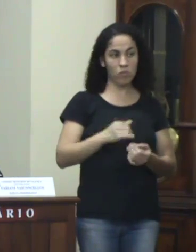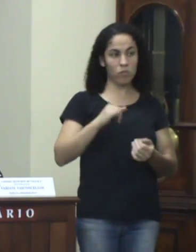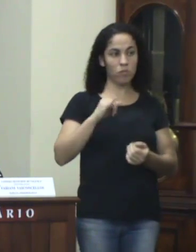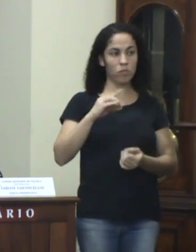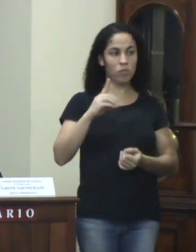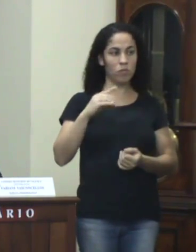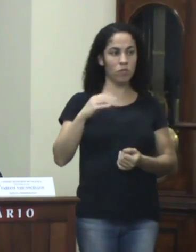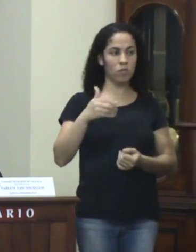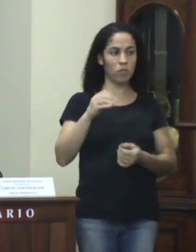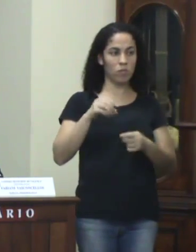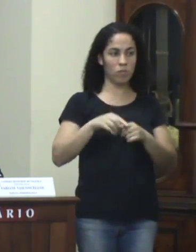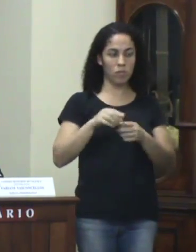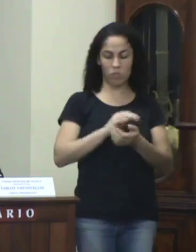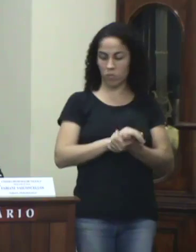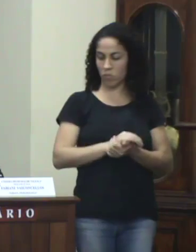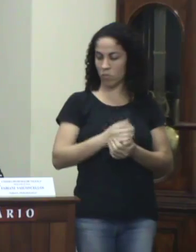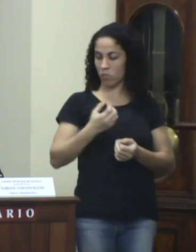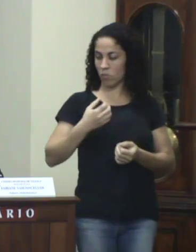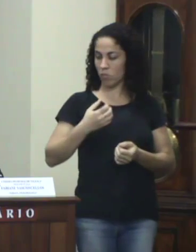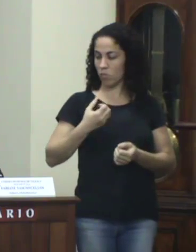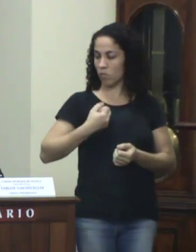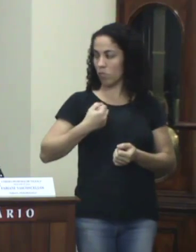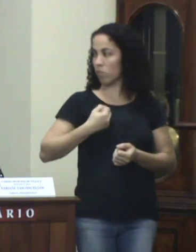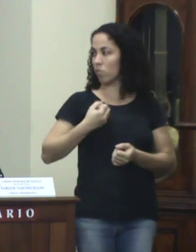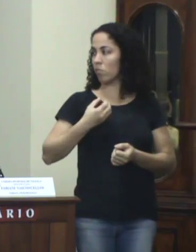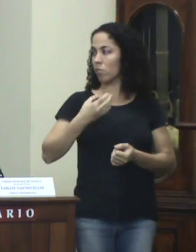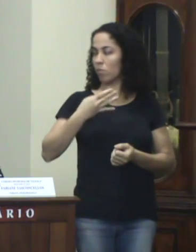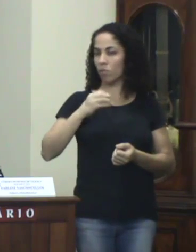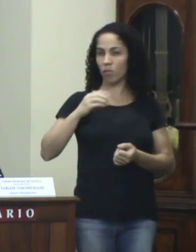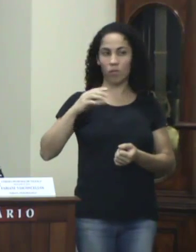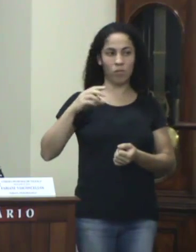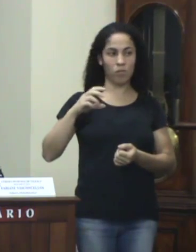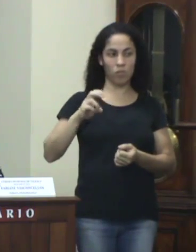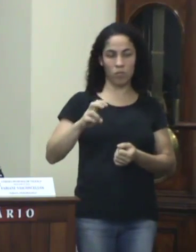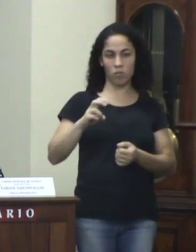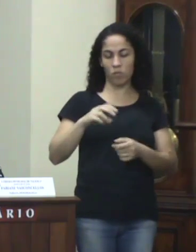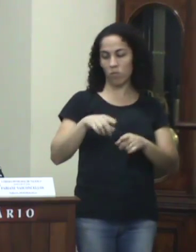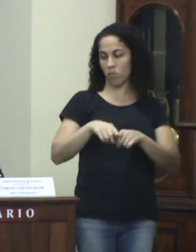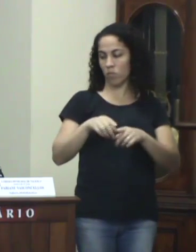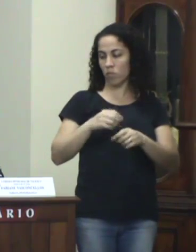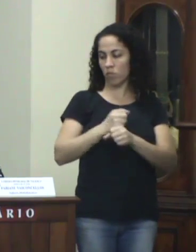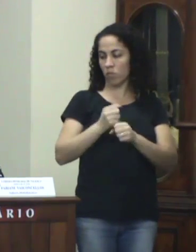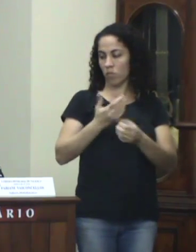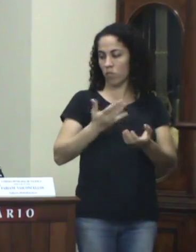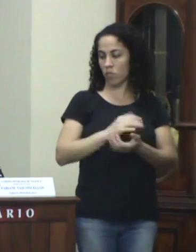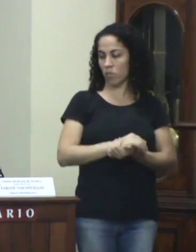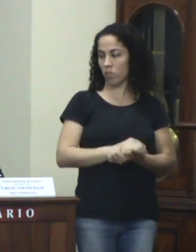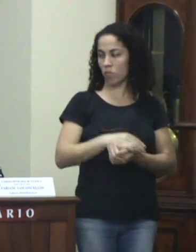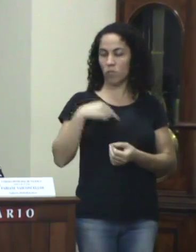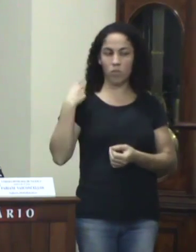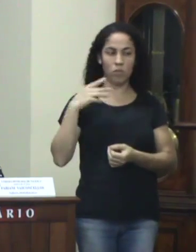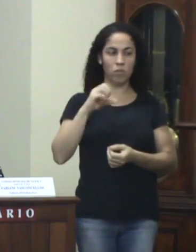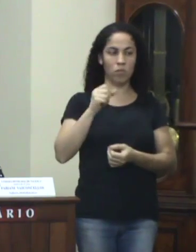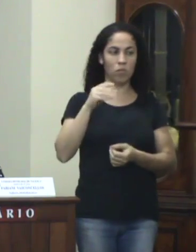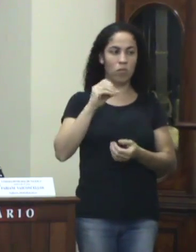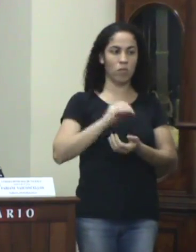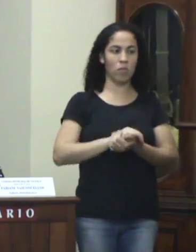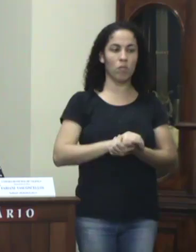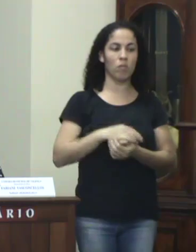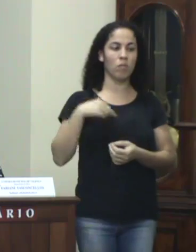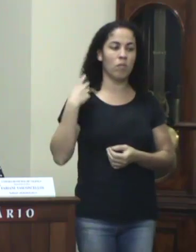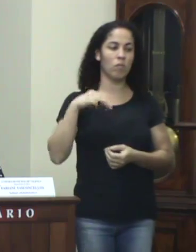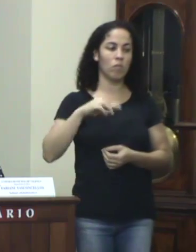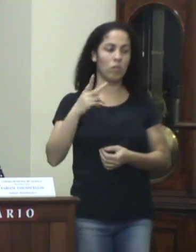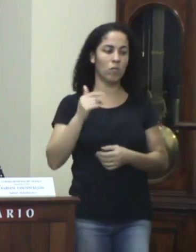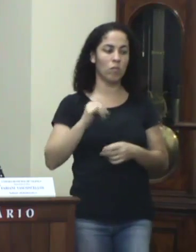Indicação número 405 de 2018. O excelentíssimo senhor presidente da Câmara Municipal de Valença, vereador Saulo Correia. A